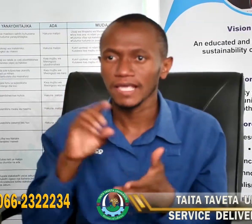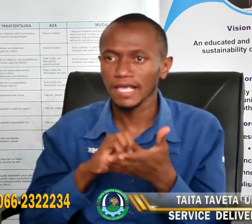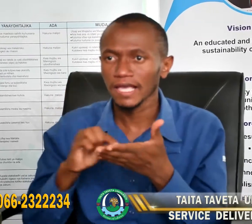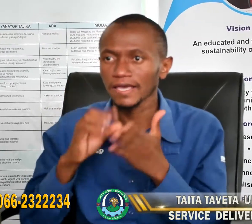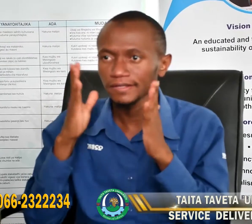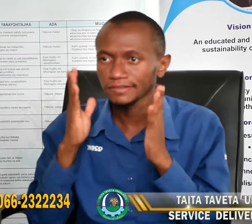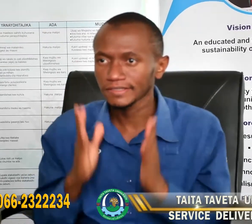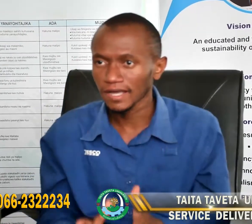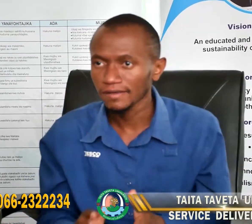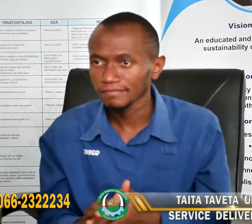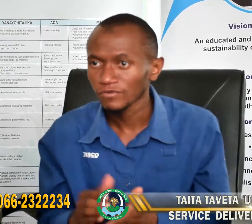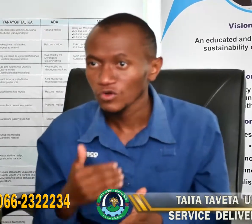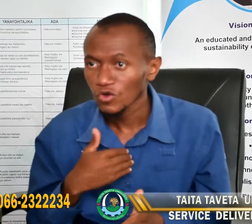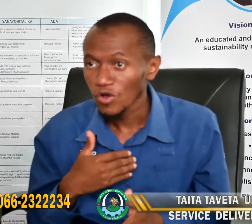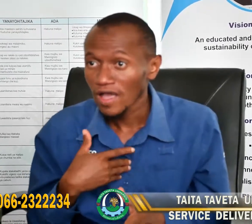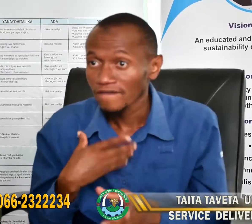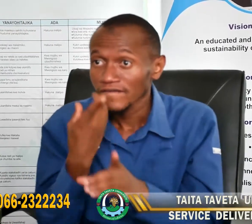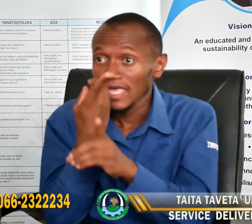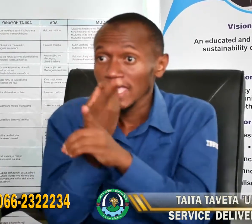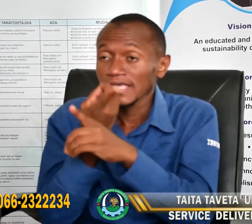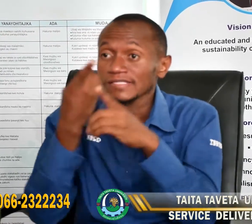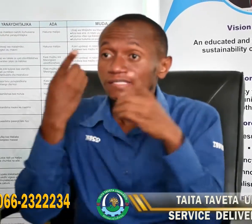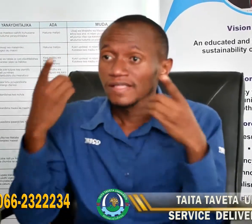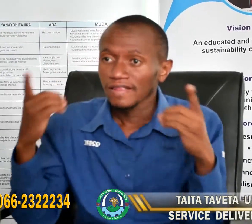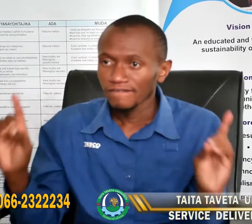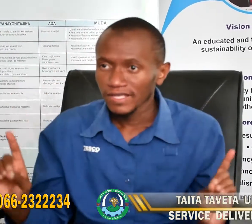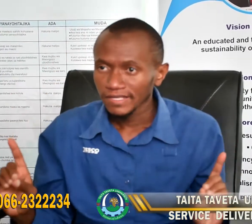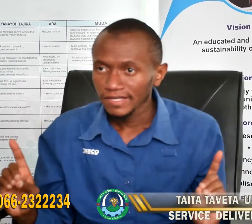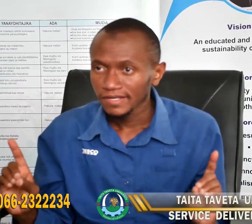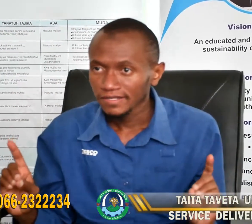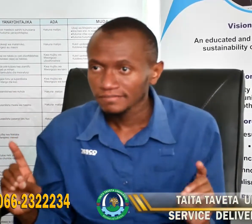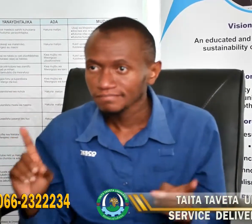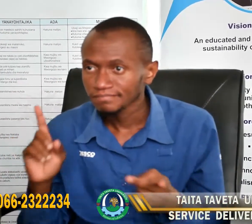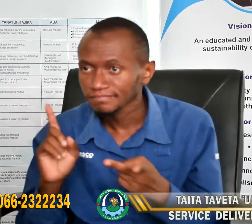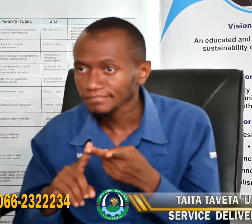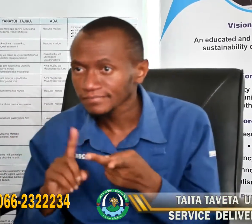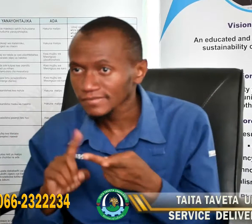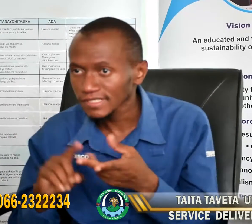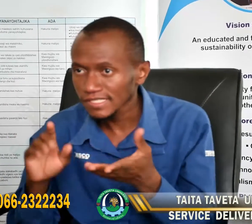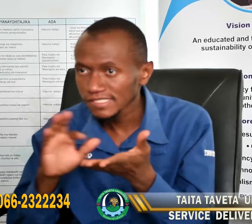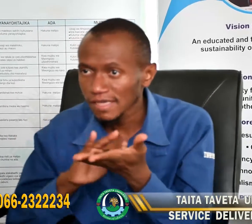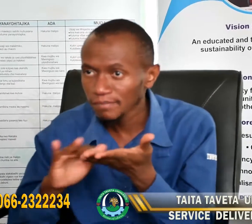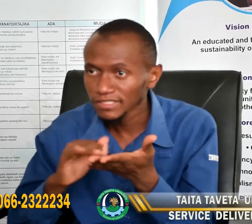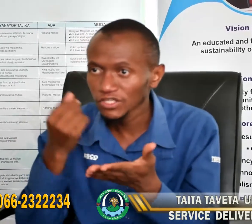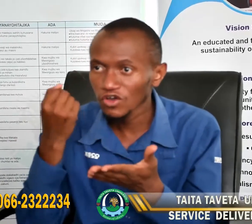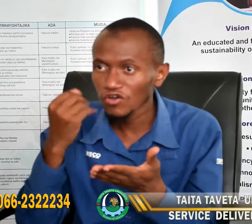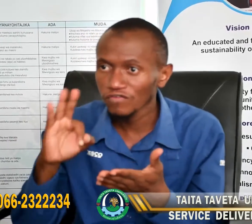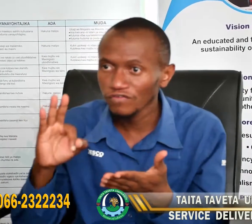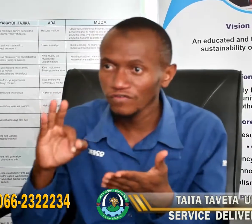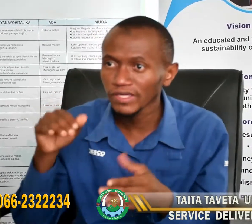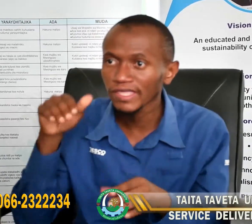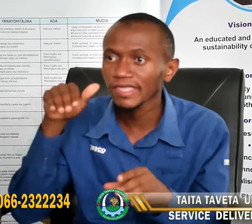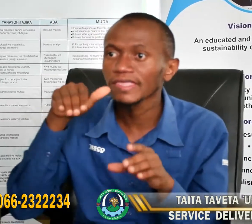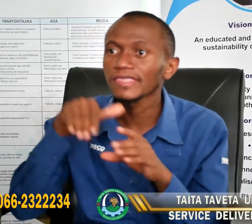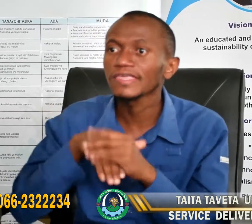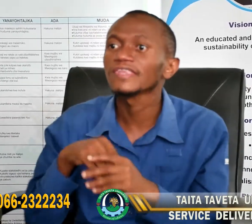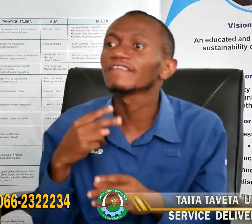Yanayohitajika: dokezo la uwasilishaji, kuwasilisha ankara na ripoti